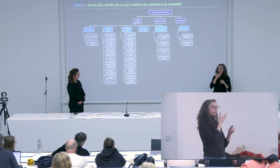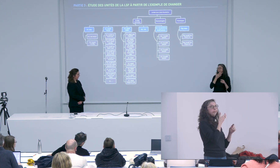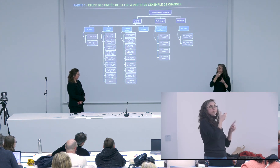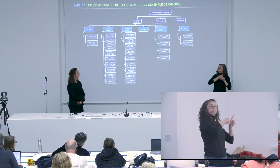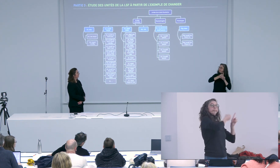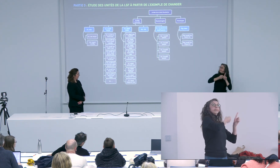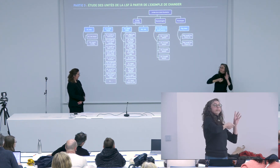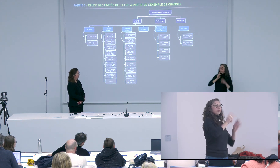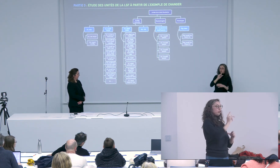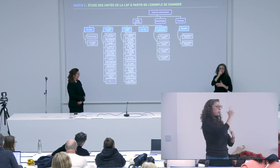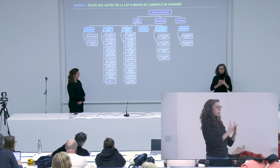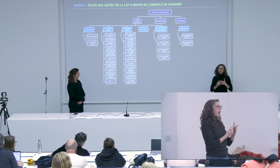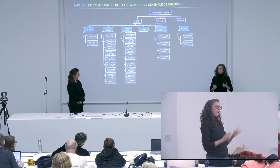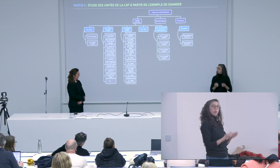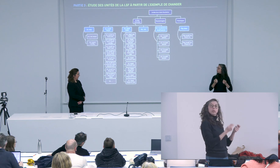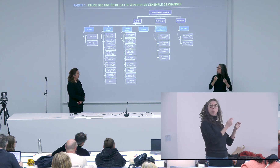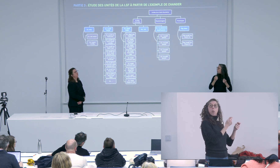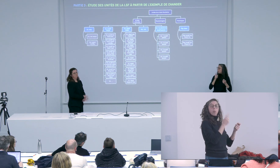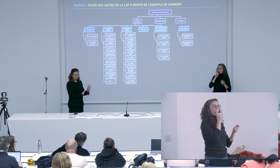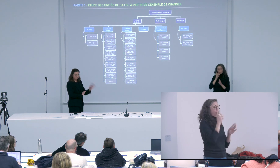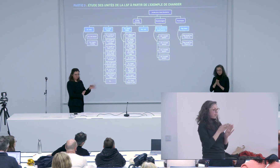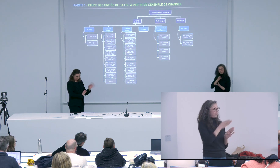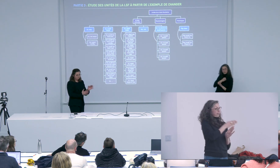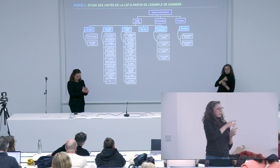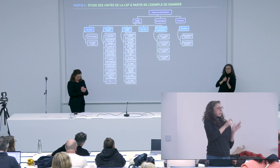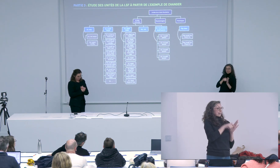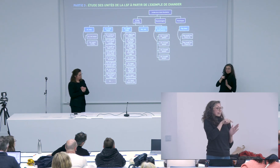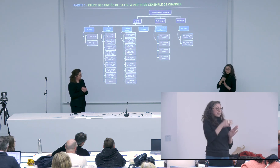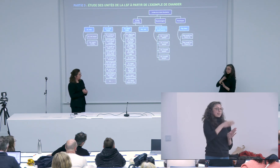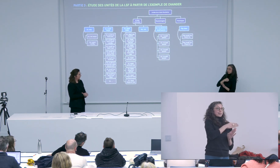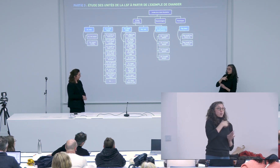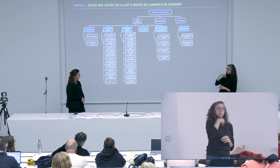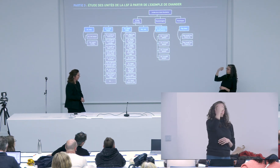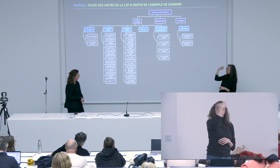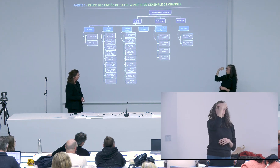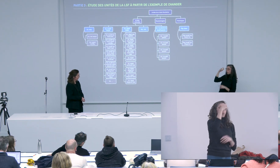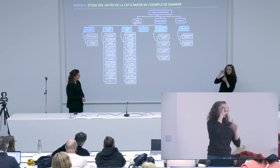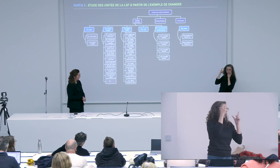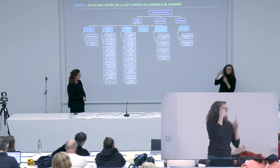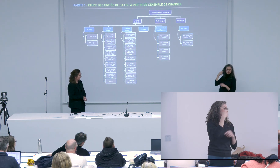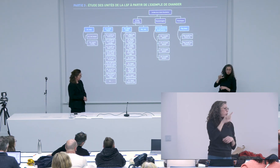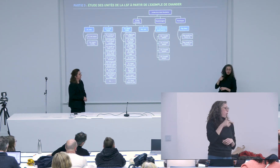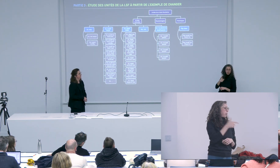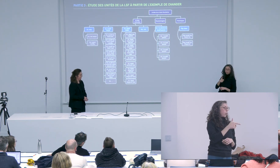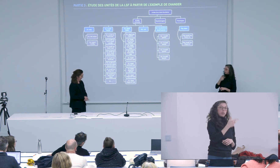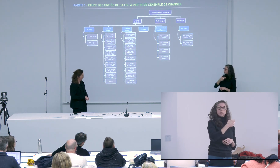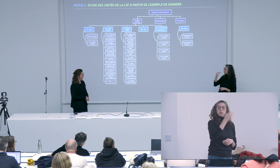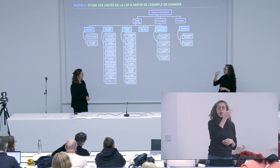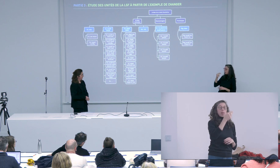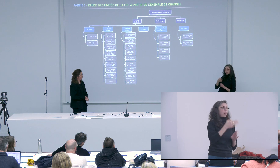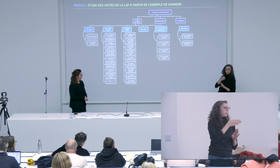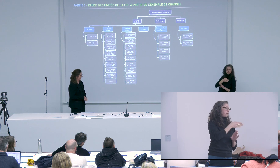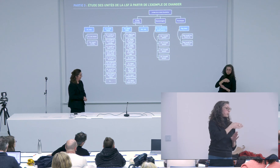c'est vrai qu'au départ j'étais plus sur l'éducation bilingue puisque j'étais à l'époque